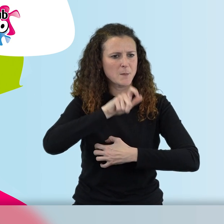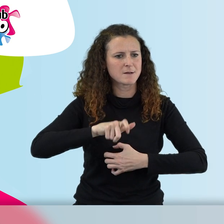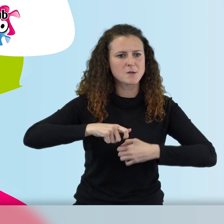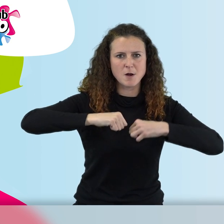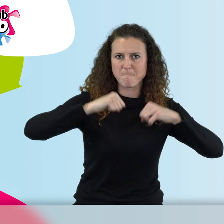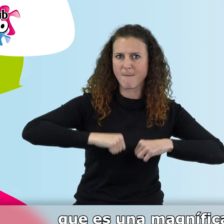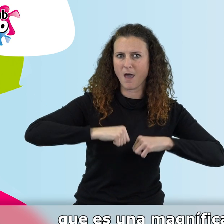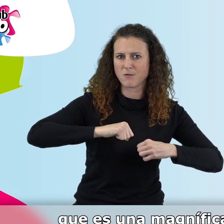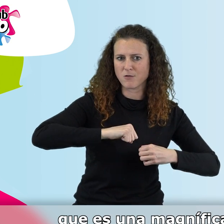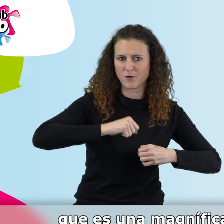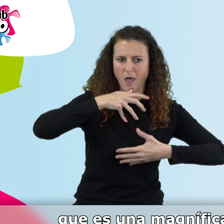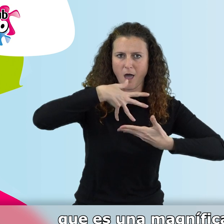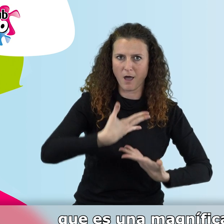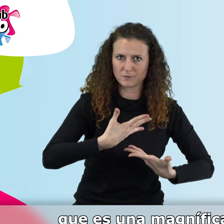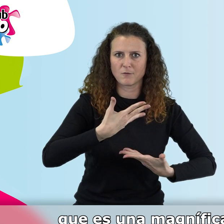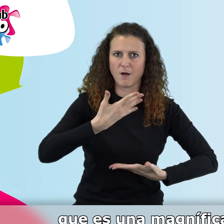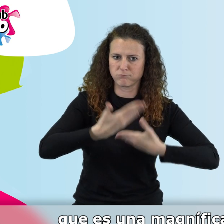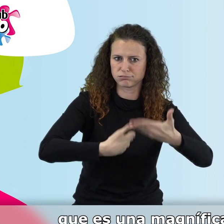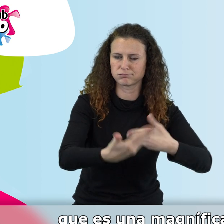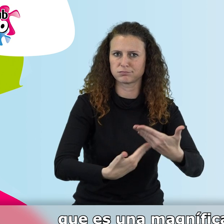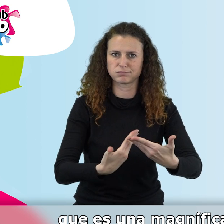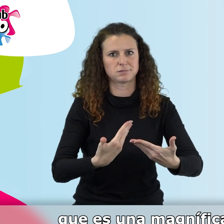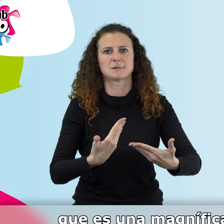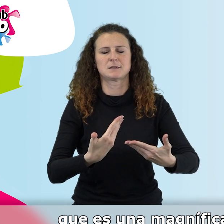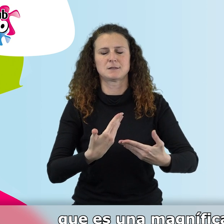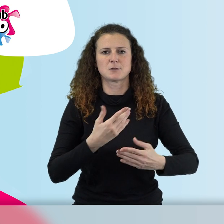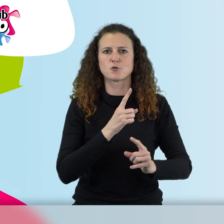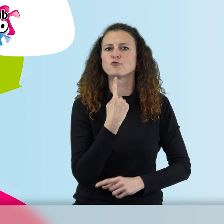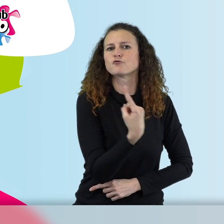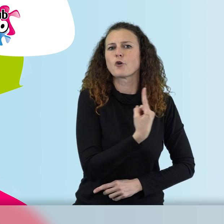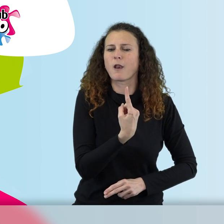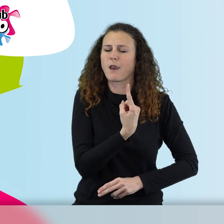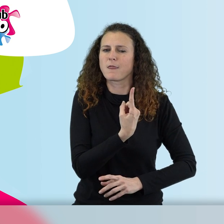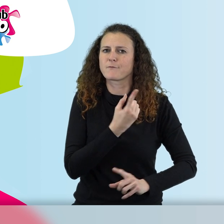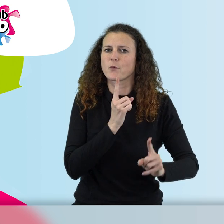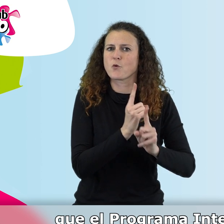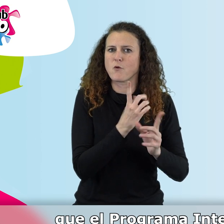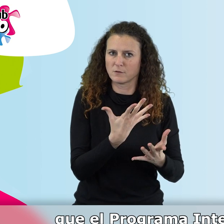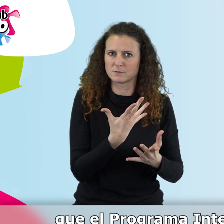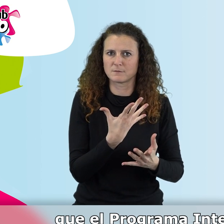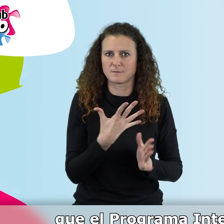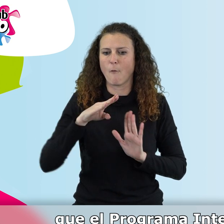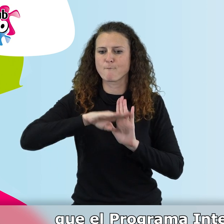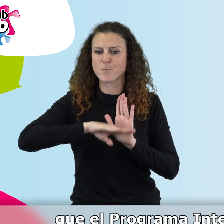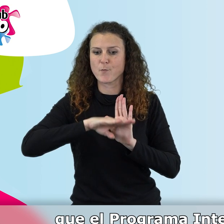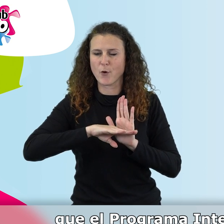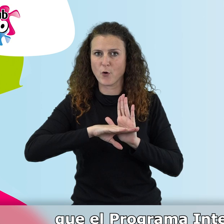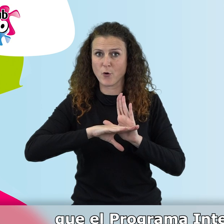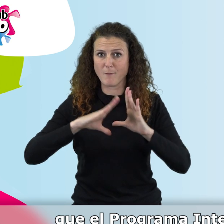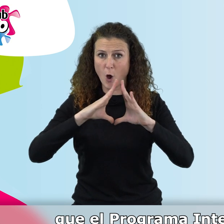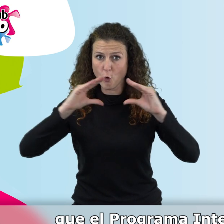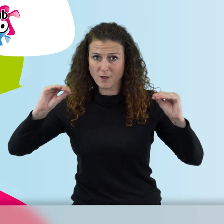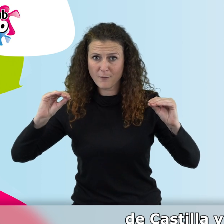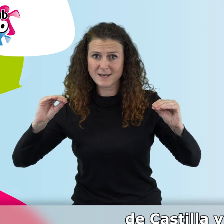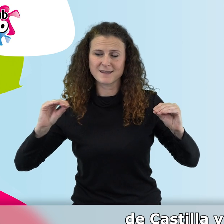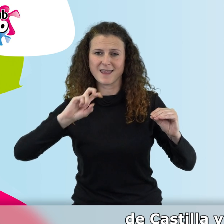promueve las relaciones sociales, que es una magnífica herramienta para luchar frente a la soledad. Además, conviene saber que el programa interuniversitario de la